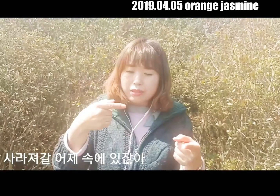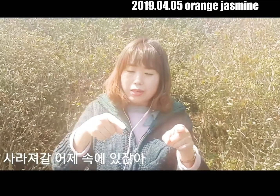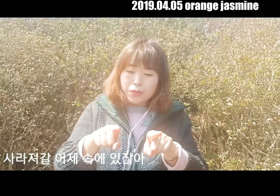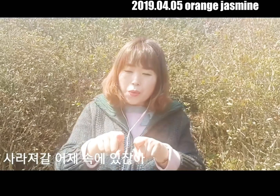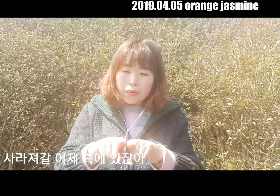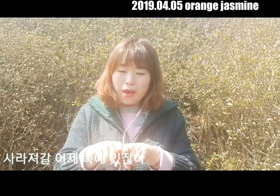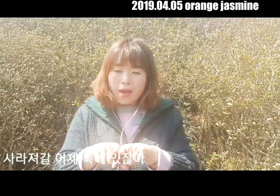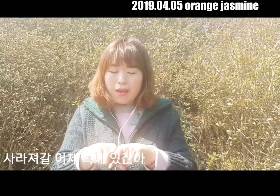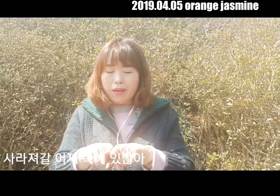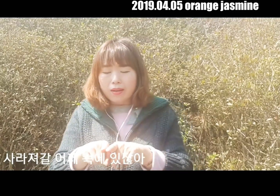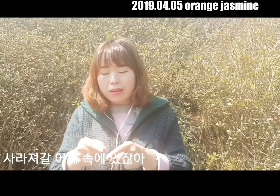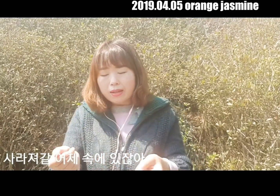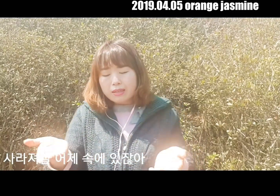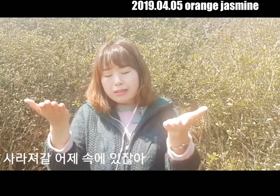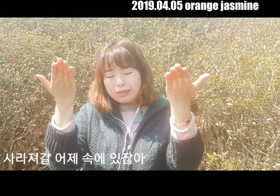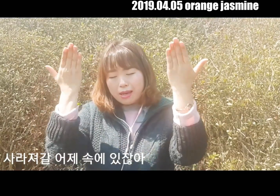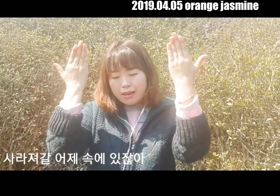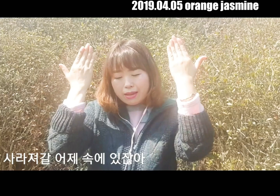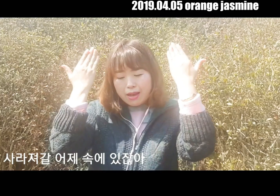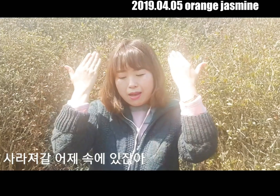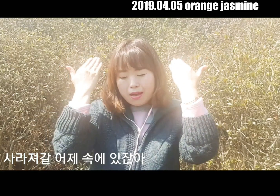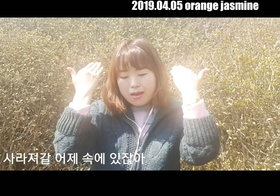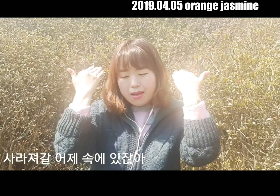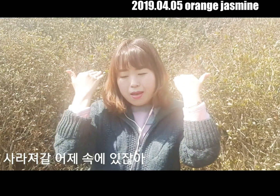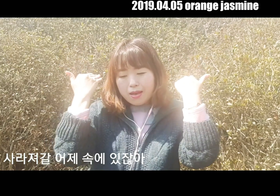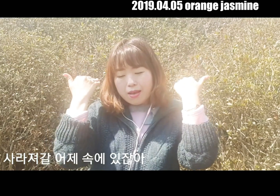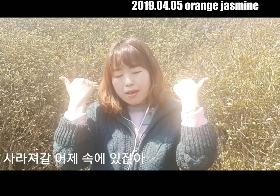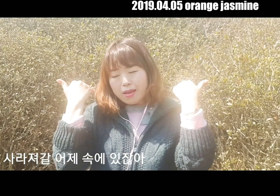사라져간 어제 속에 있잖아.